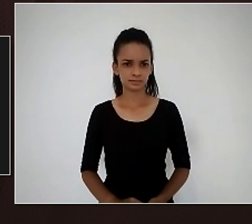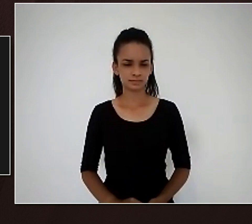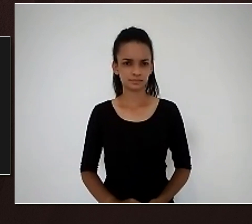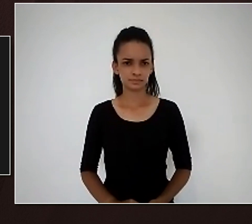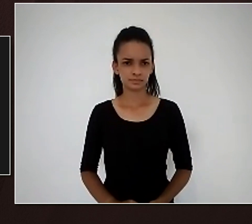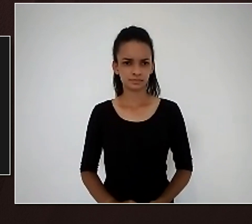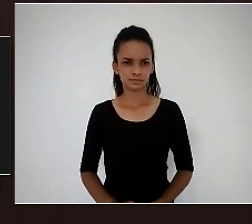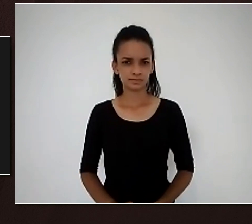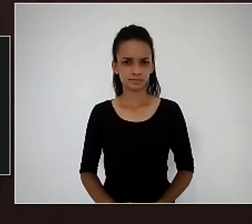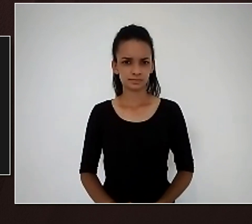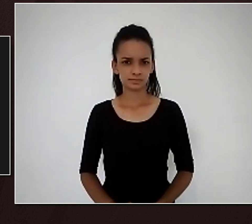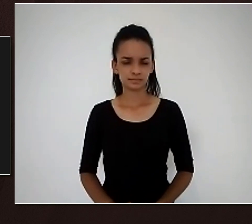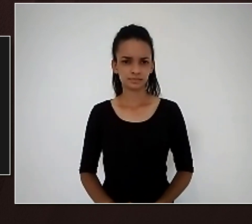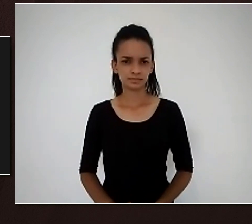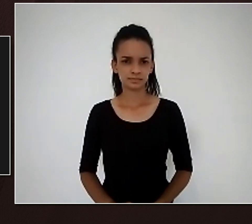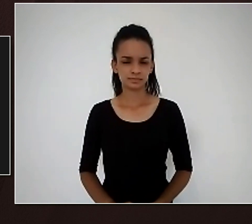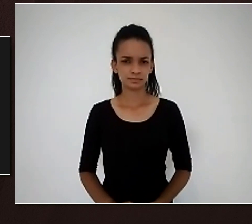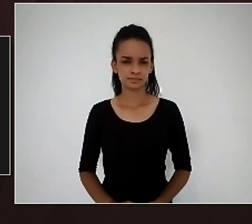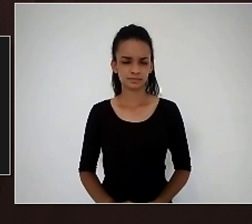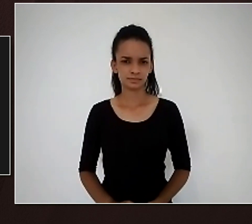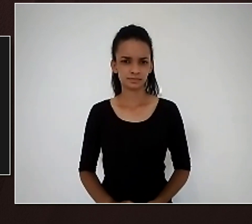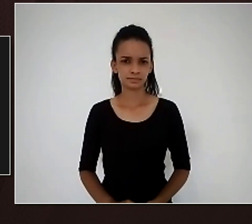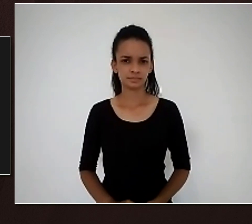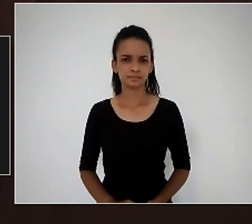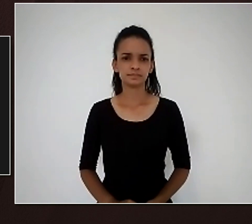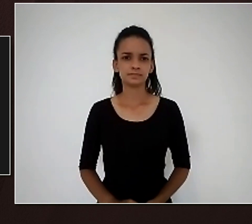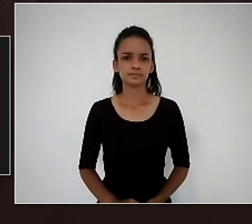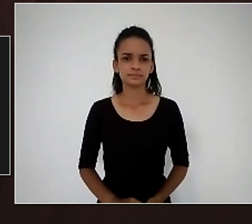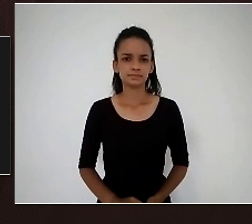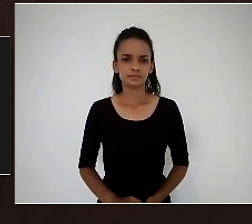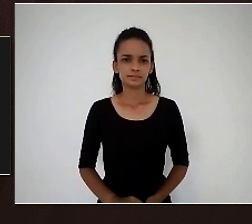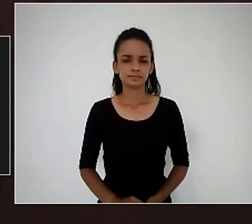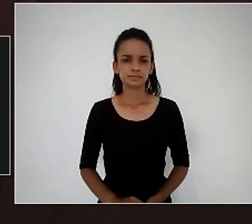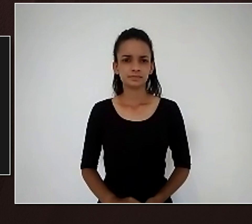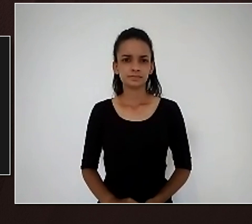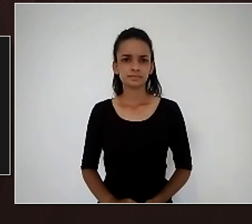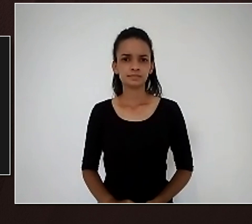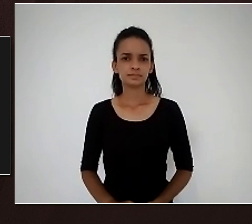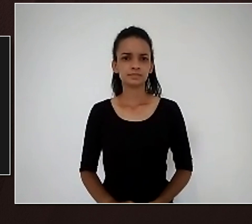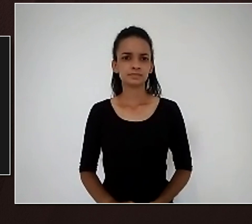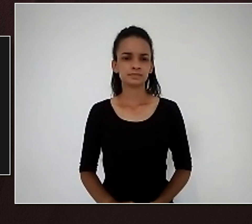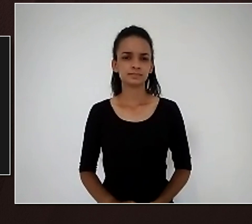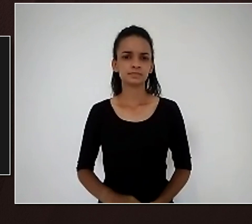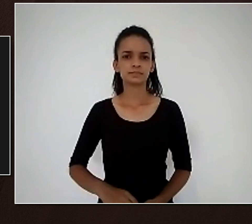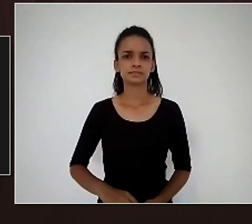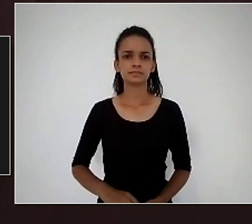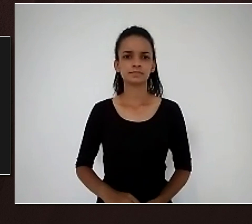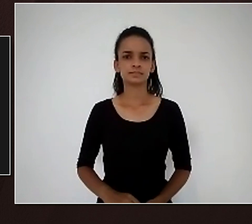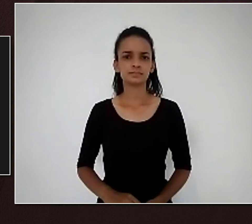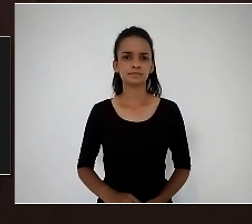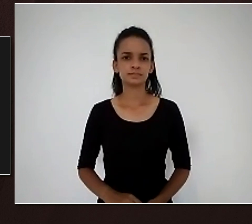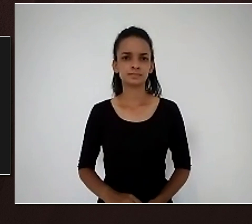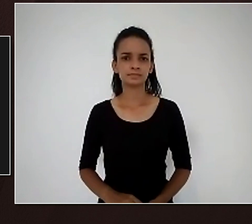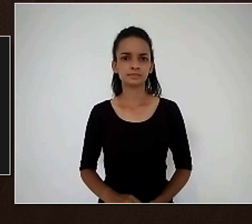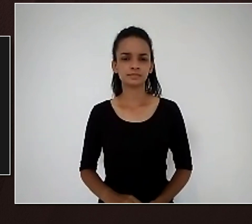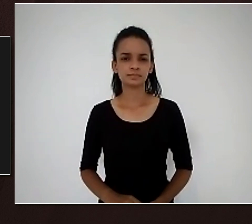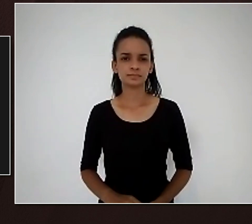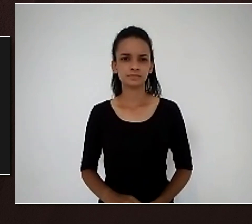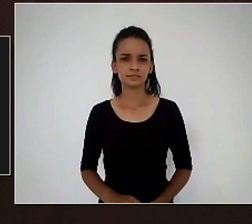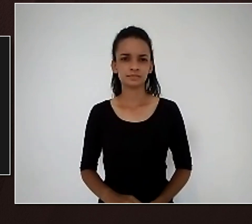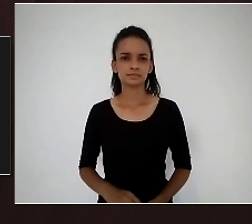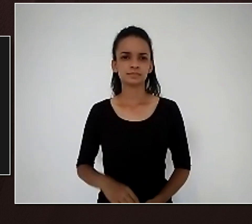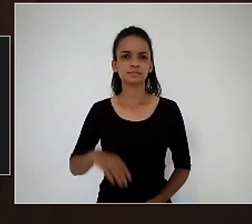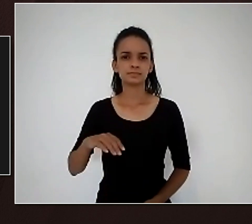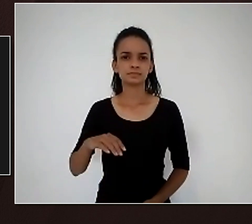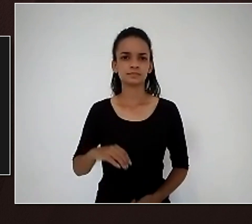nuestro testimonio, ¿no?, que es presentar a la iglesia en el lugar donde nosotros estamos